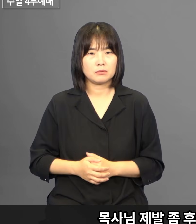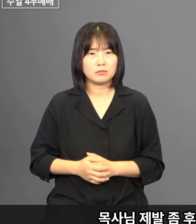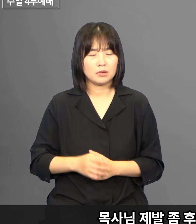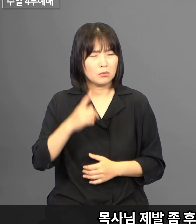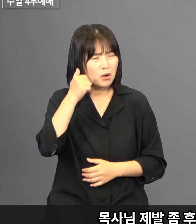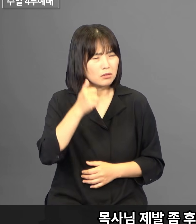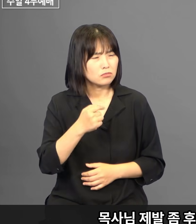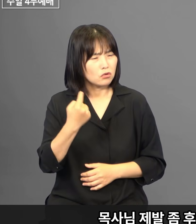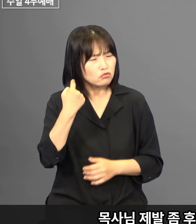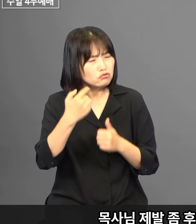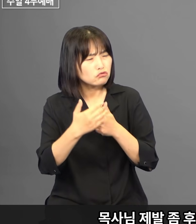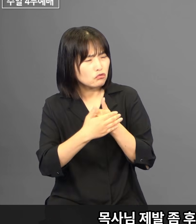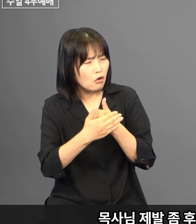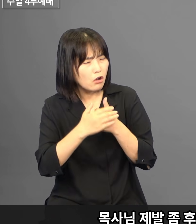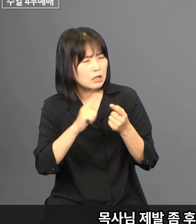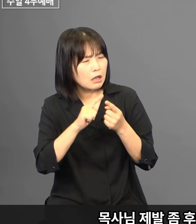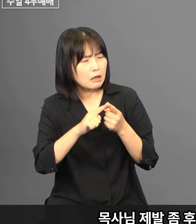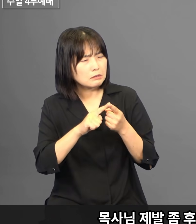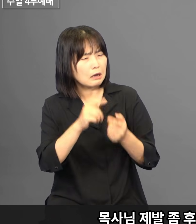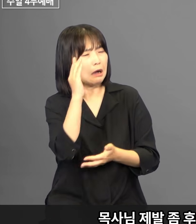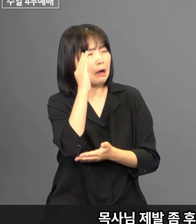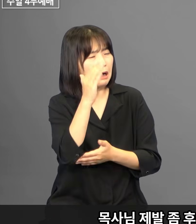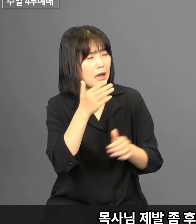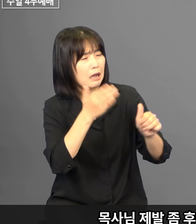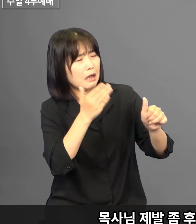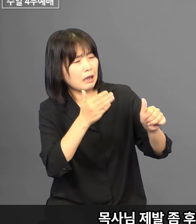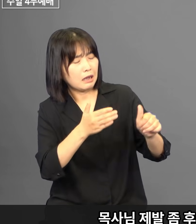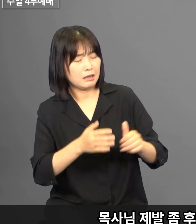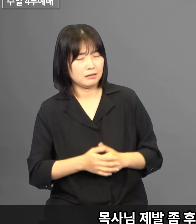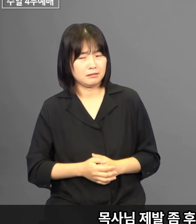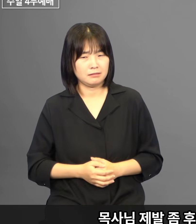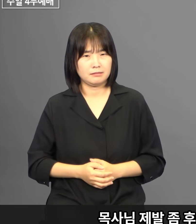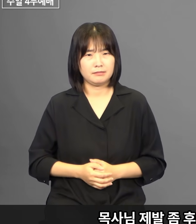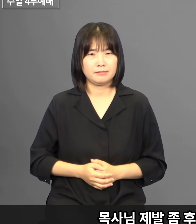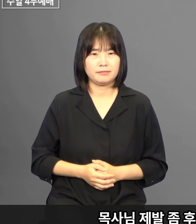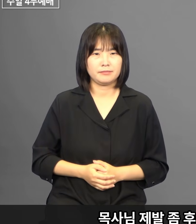좀 후원 요청 분명하게 해주세요.